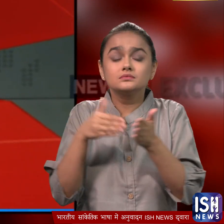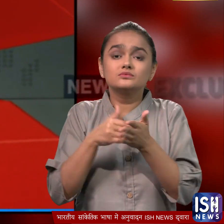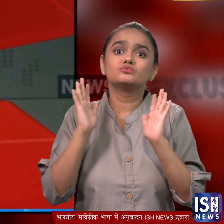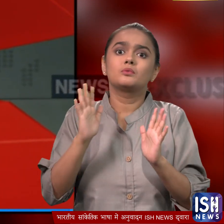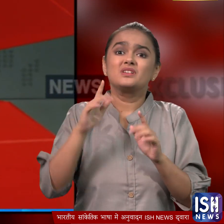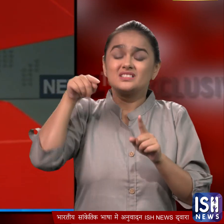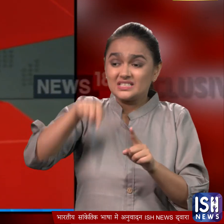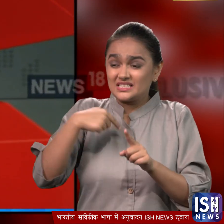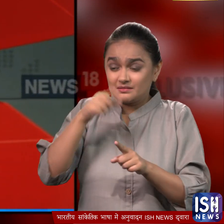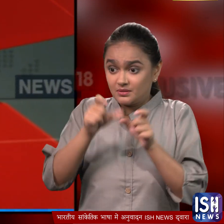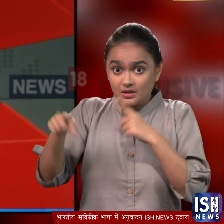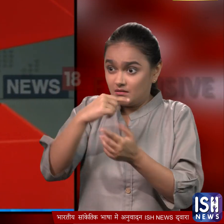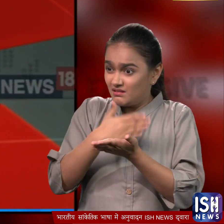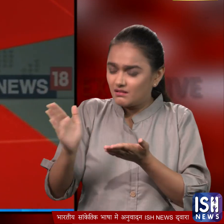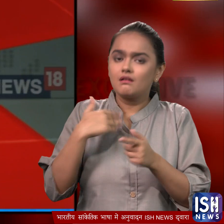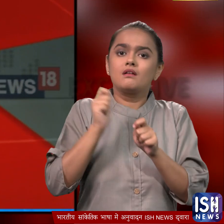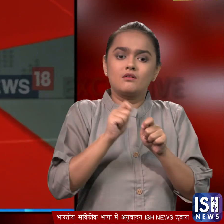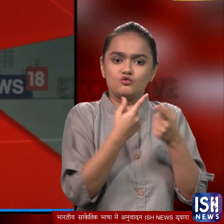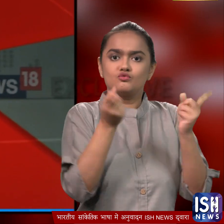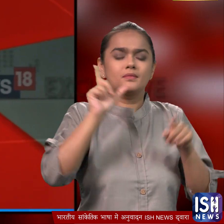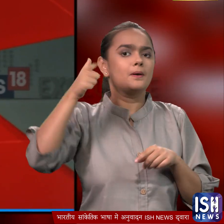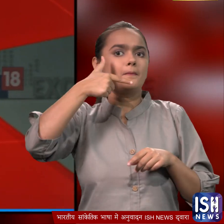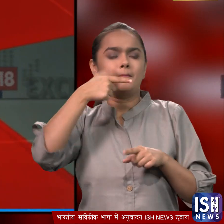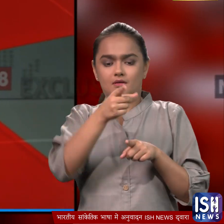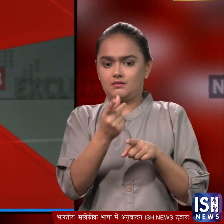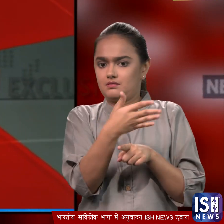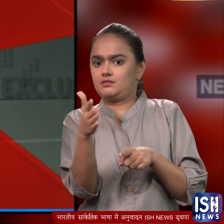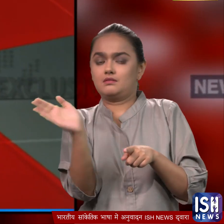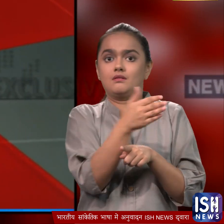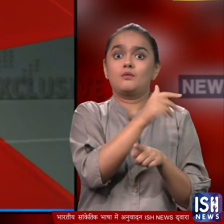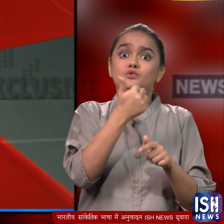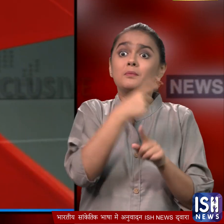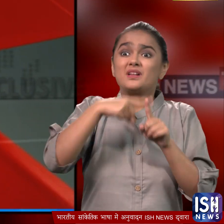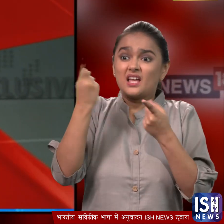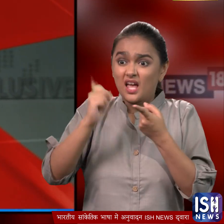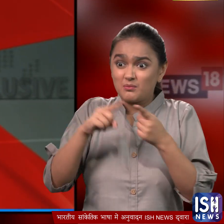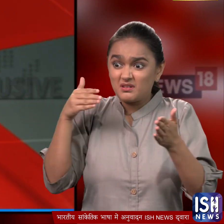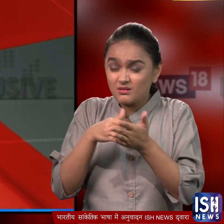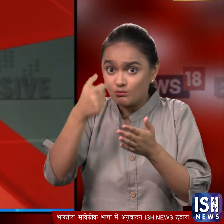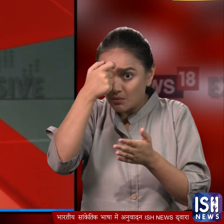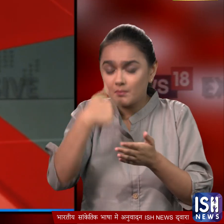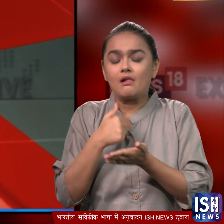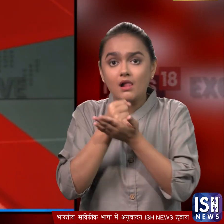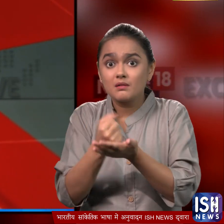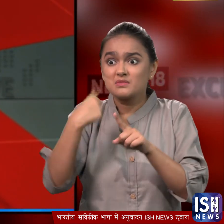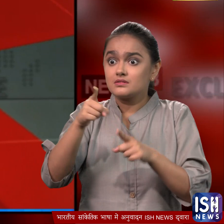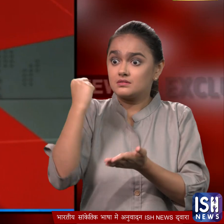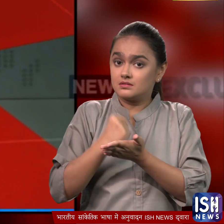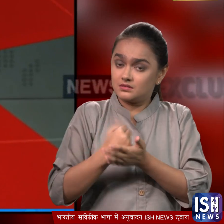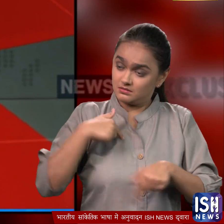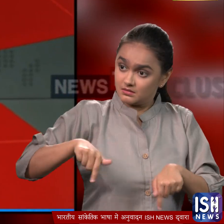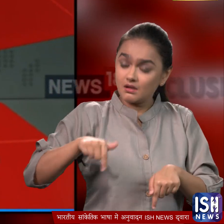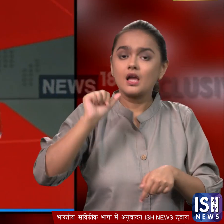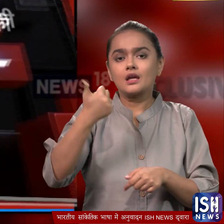चुके हैं। और अब उन्हीं की नकेल कसने के लिए यह कंट्रोल रूम बनाया गया, जो एक्सप्रेसवे पर फंसी गाड़ियों की सहायता भी करेगा और जो लोग मनमानी करेंगे